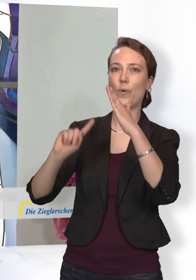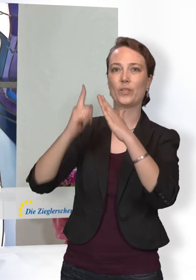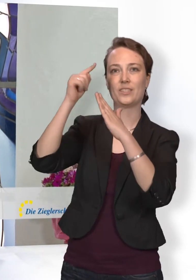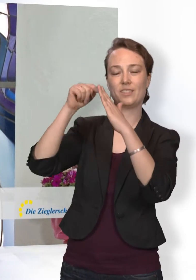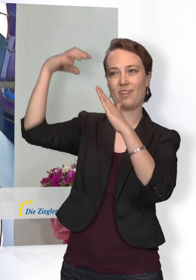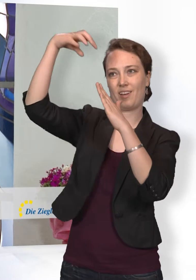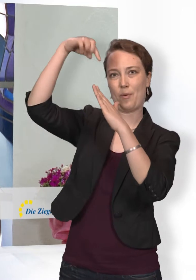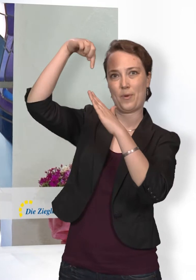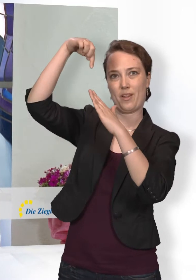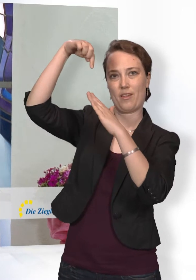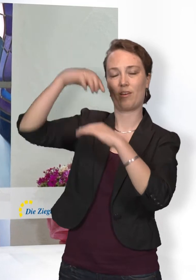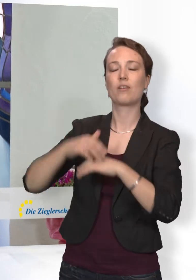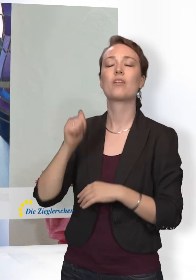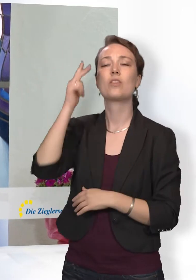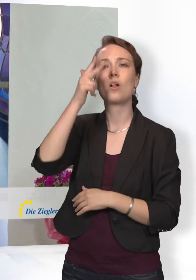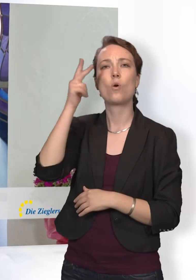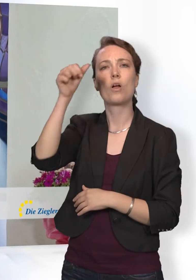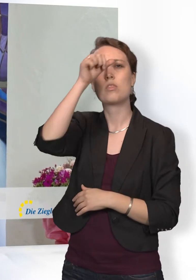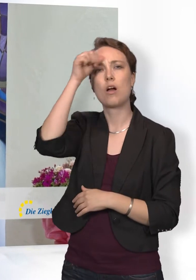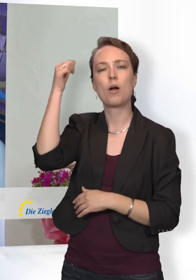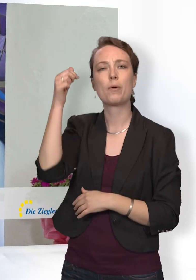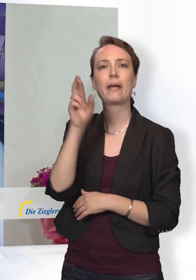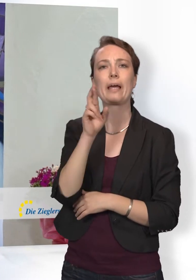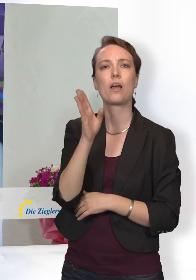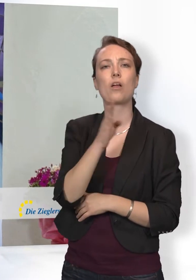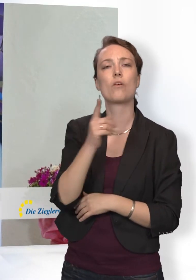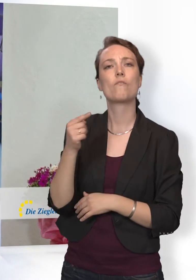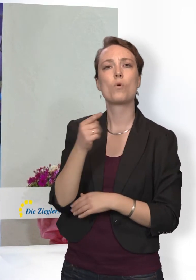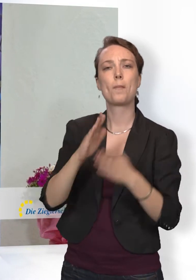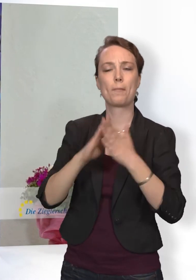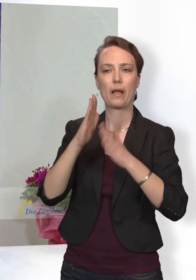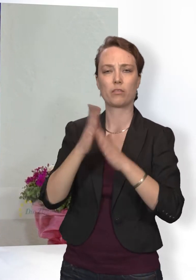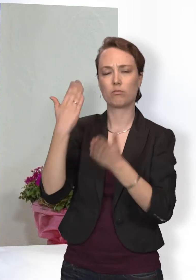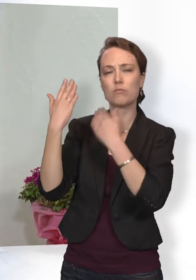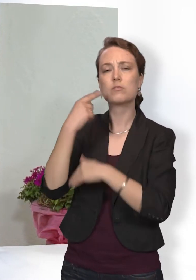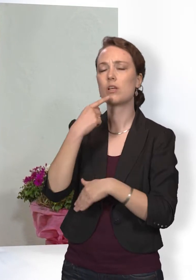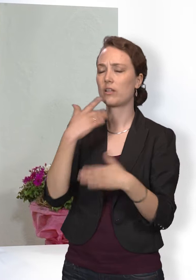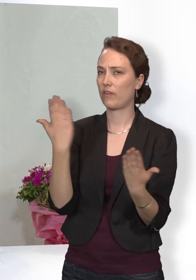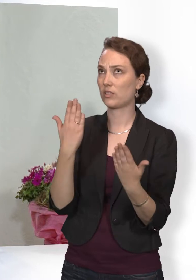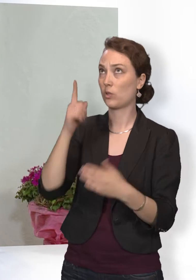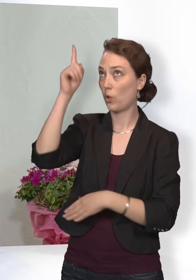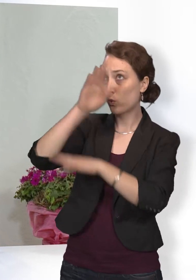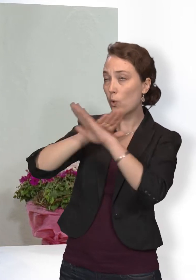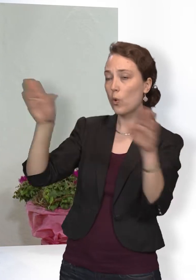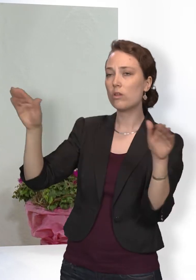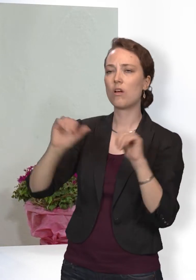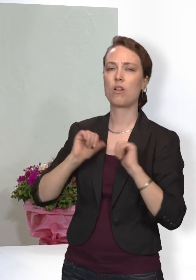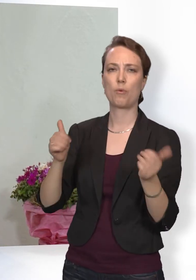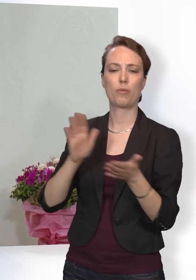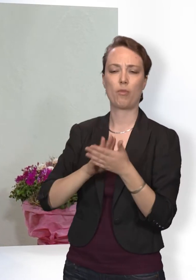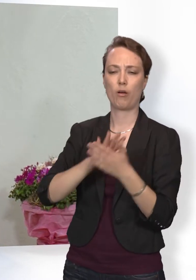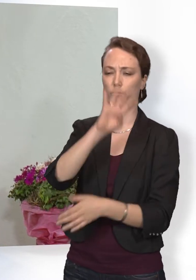Der Theologe Richard Wurmbrand sagte einmal Folgendes: Ohne Gott ist das Leben ein großes Fragezeichen ohne